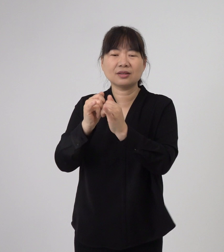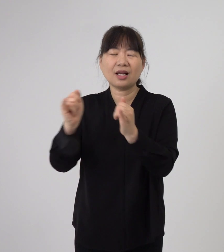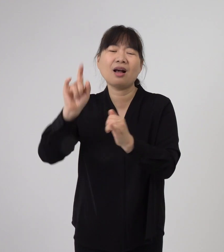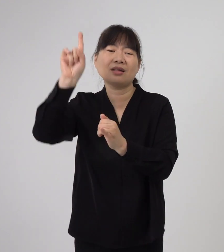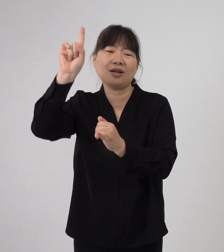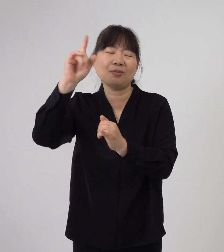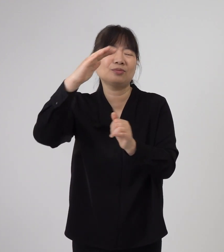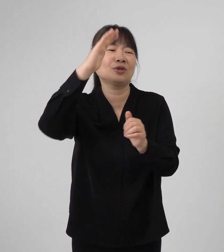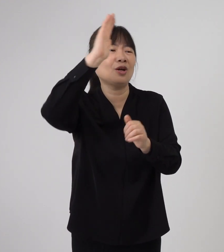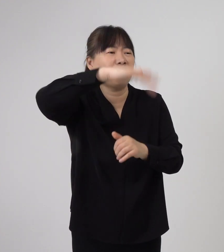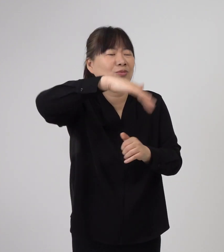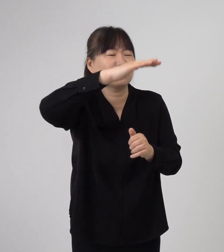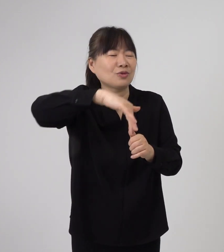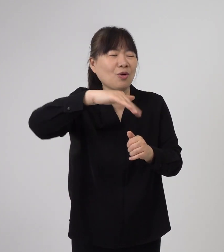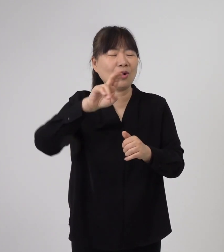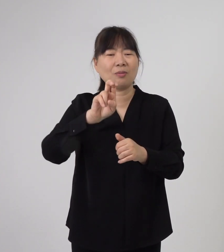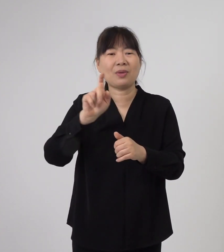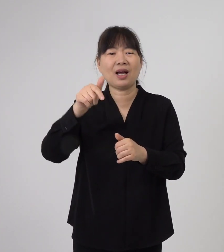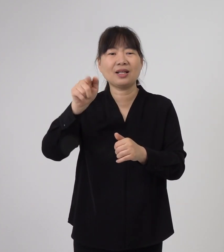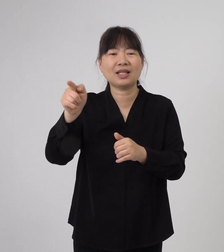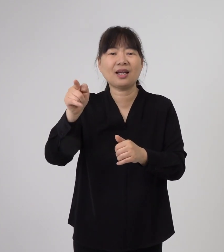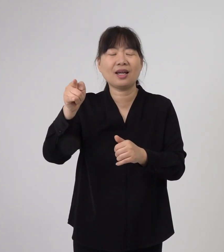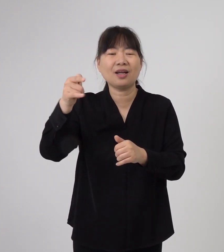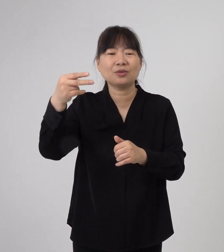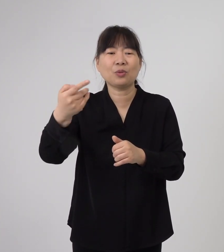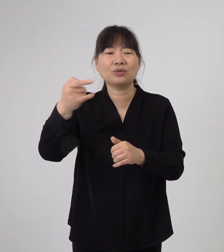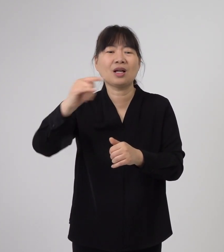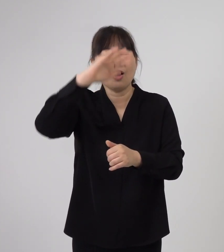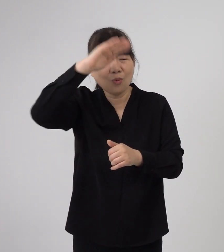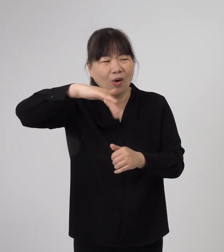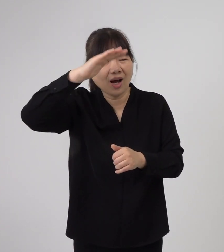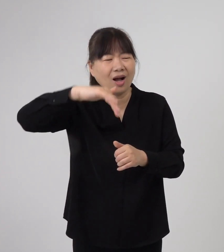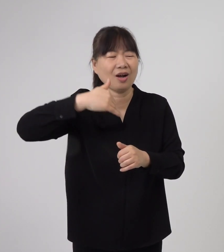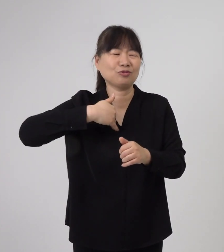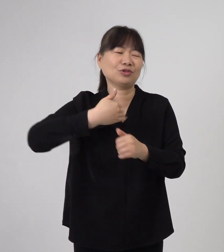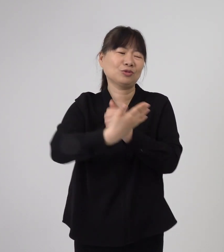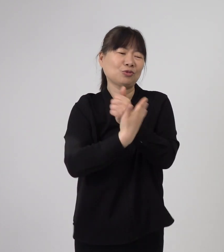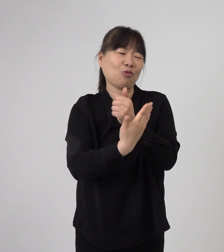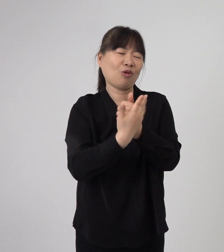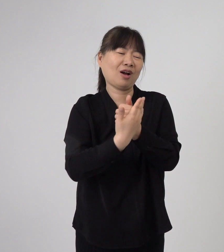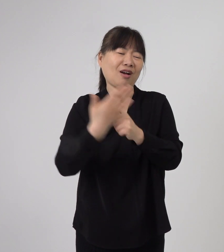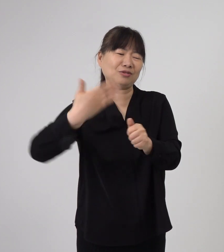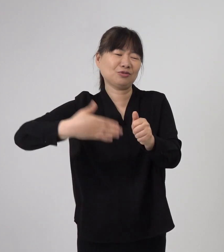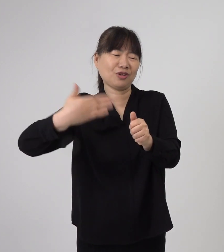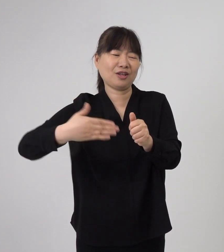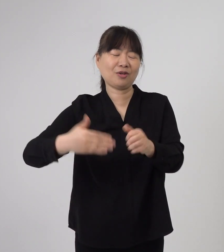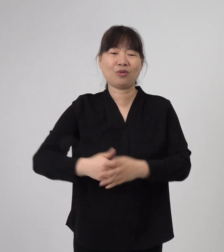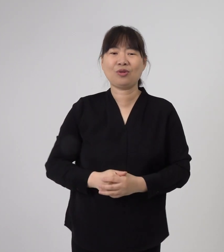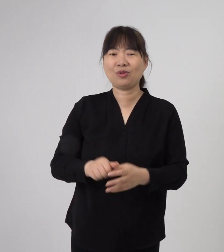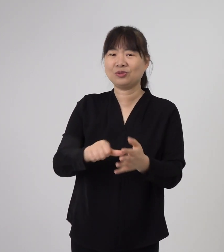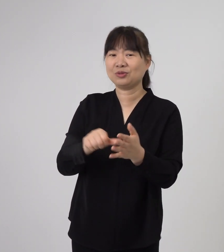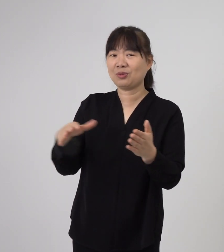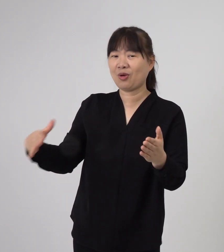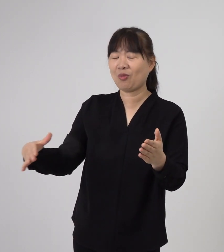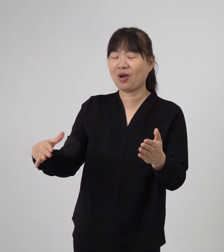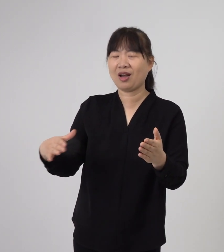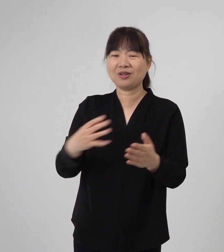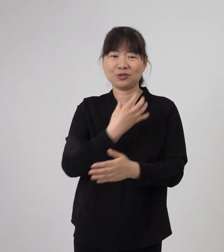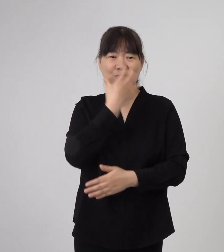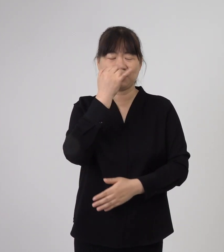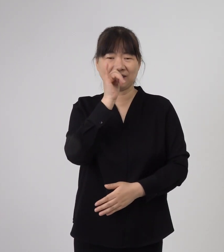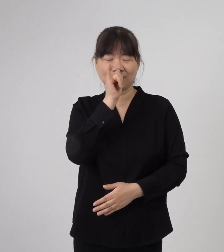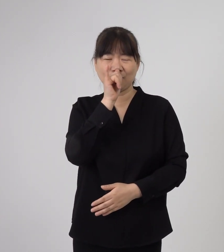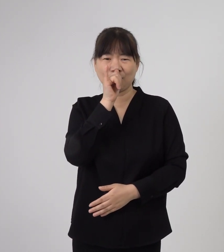청하여 이르되 마게도냐로 건너와서 우리를 도우라 하거늘. 자, 여기 그 유명한 환상, 옛날